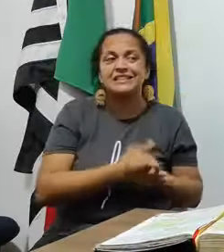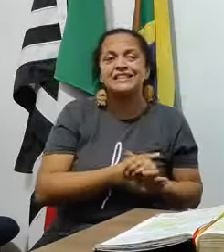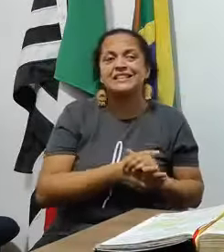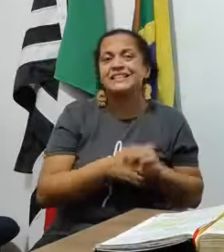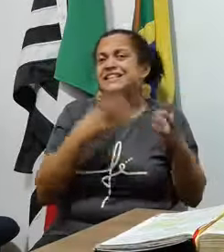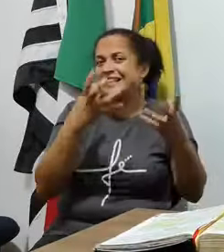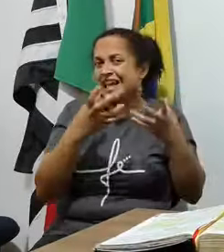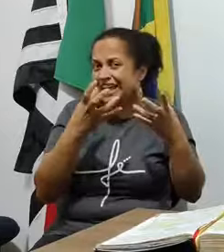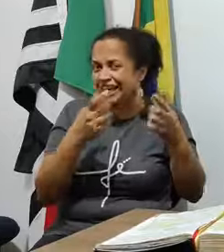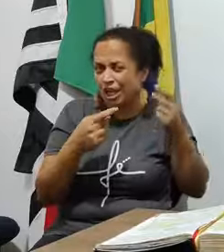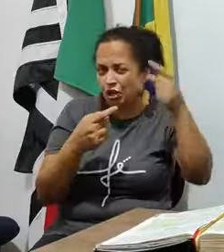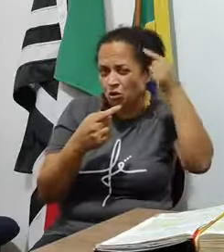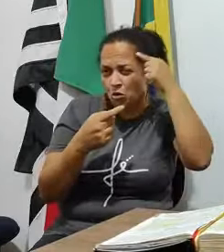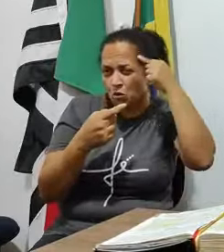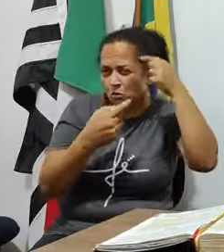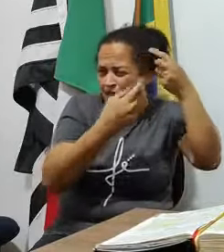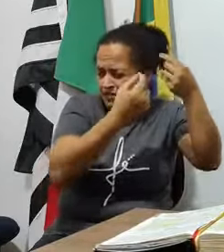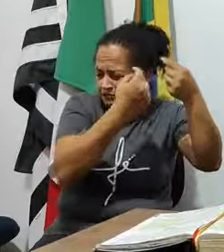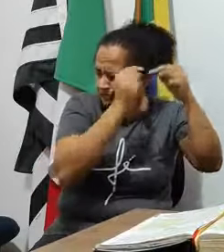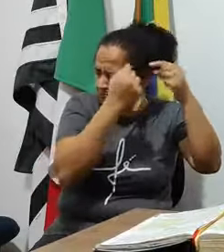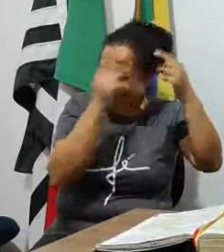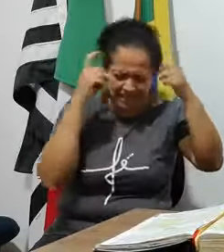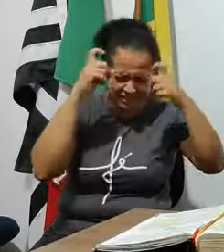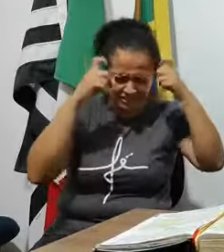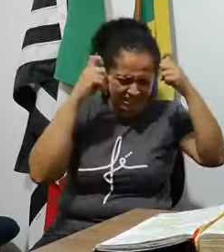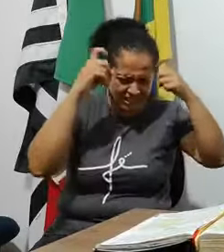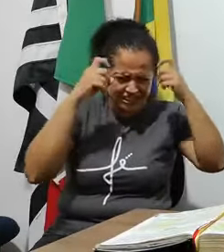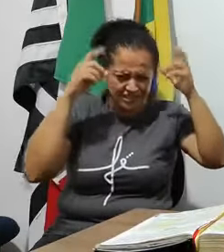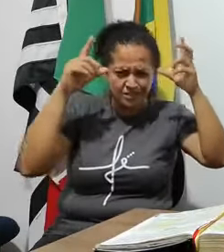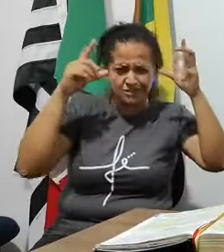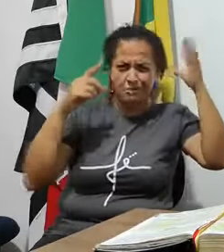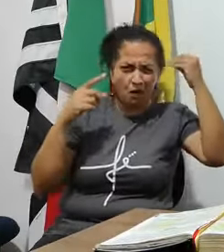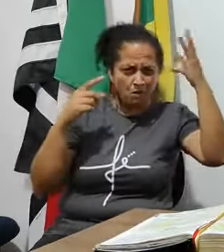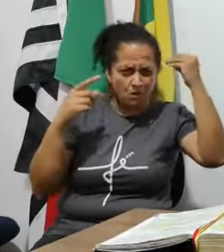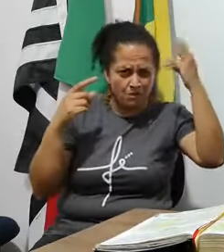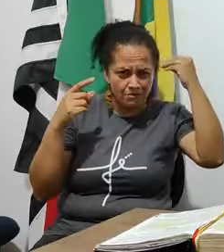a nossa mente com pensamentos confusos, pensamentos